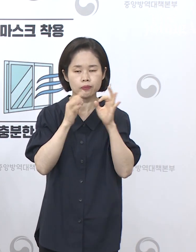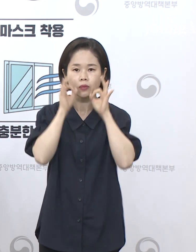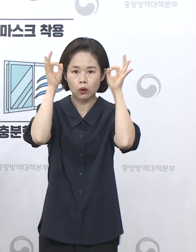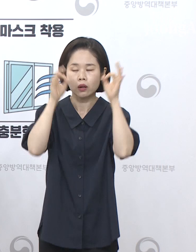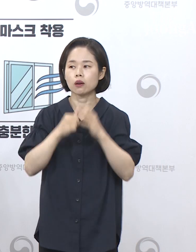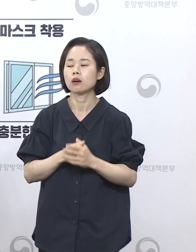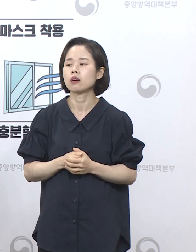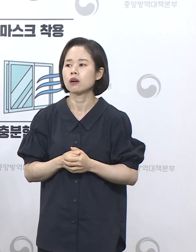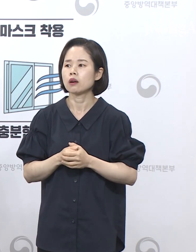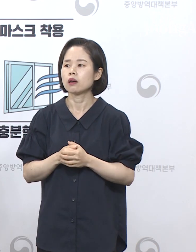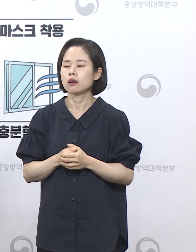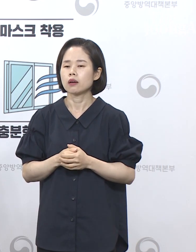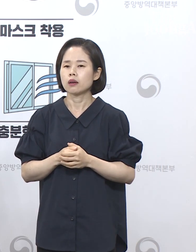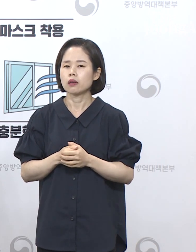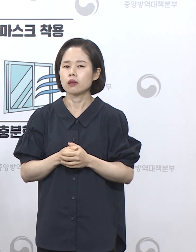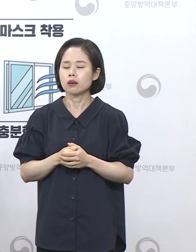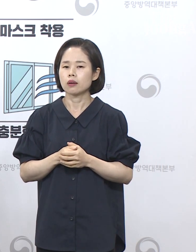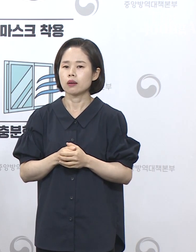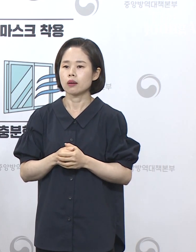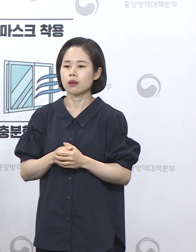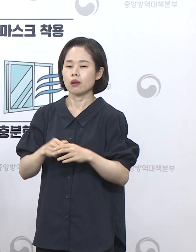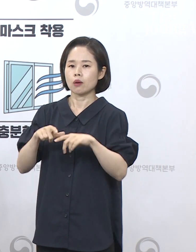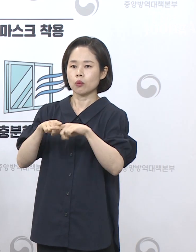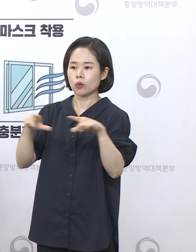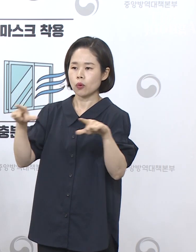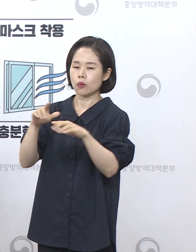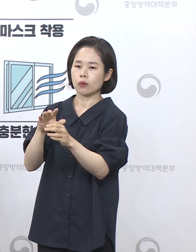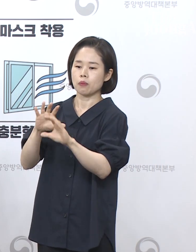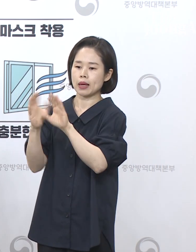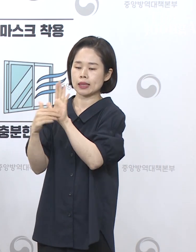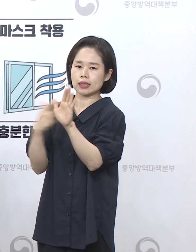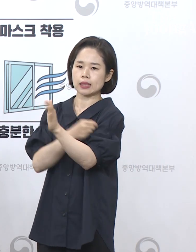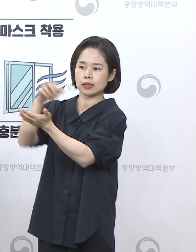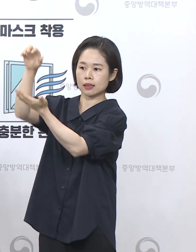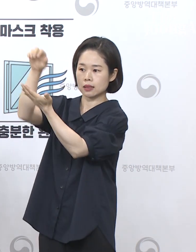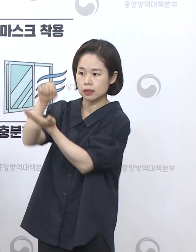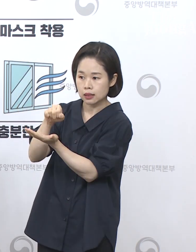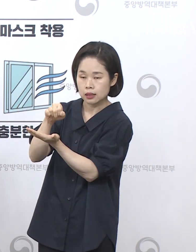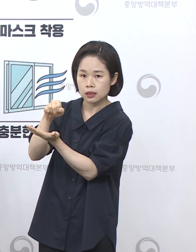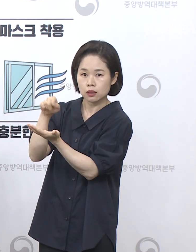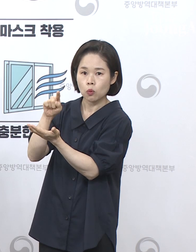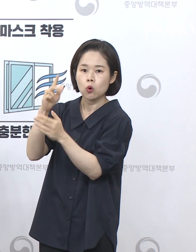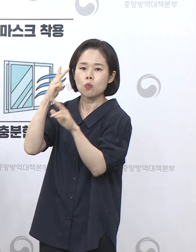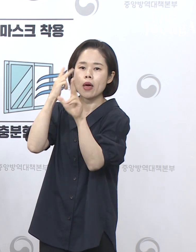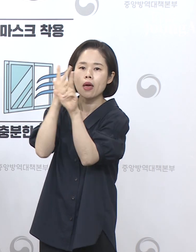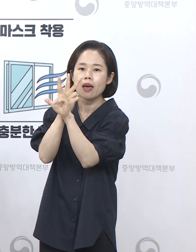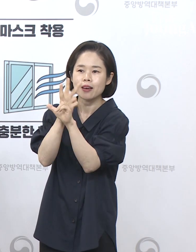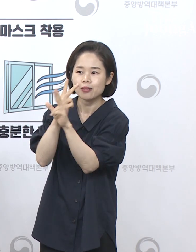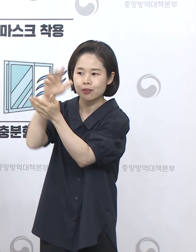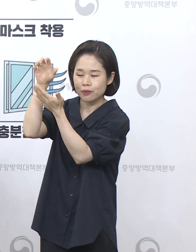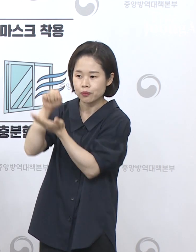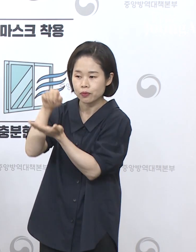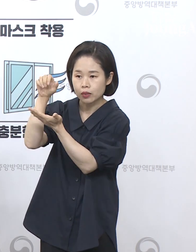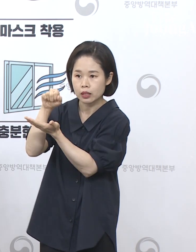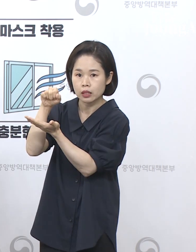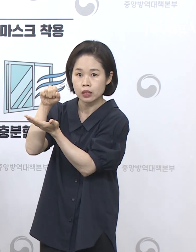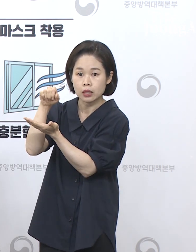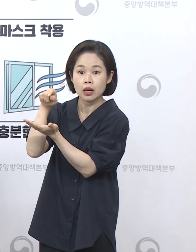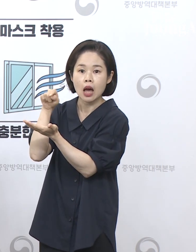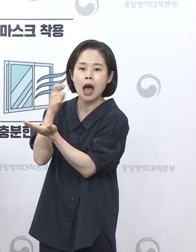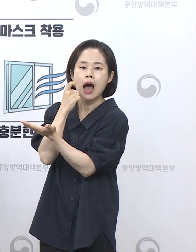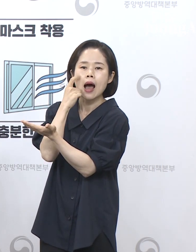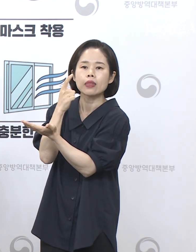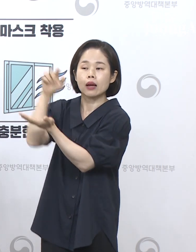보통 그 백신이 선적되는 날짜나 공급되는 먼저 주간 단위의 공급 일정이 한 달 전